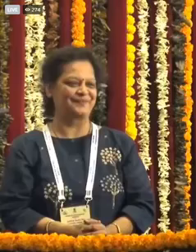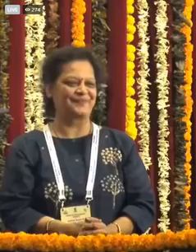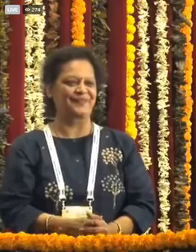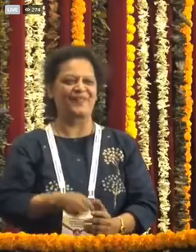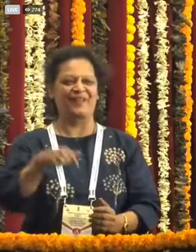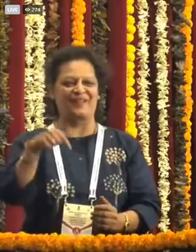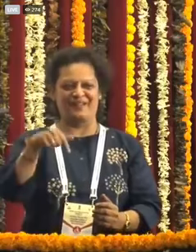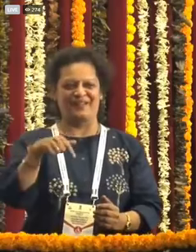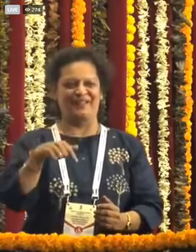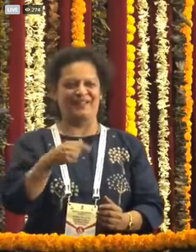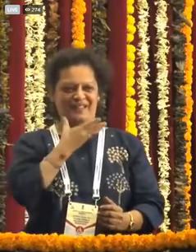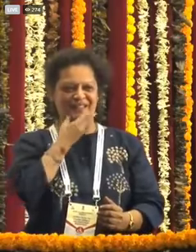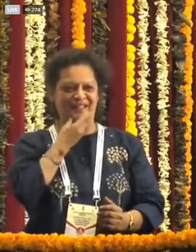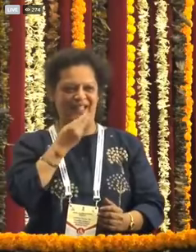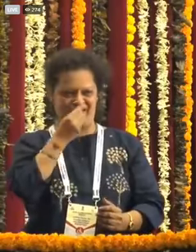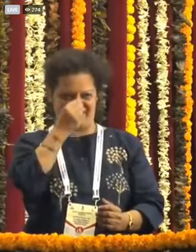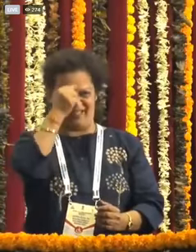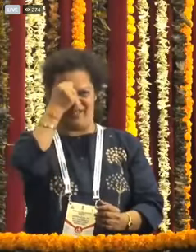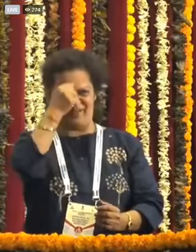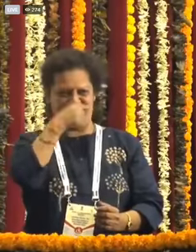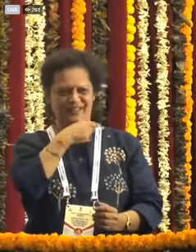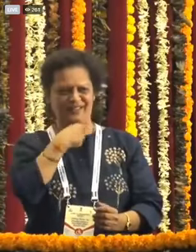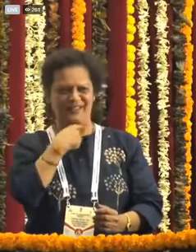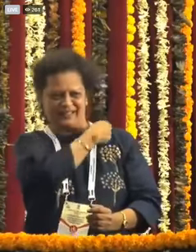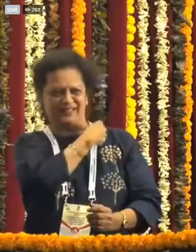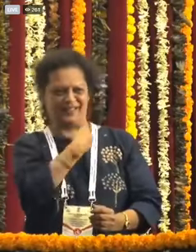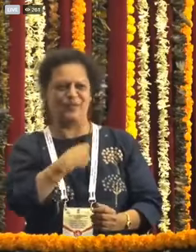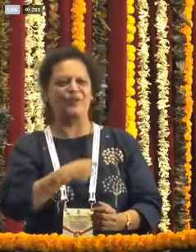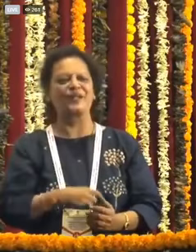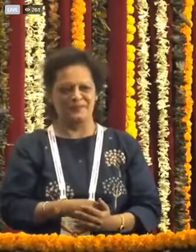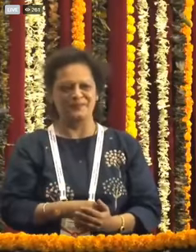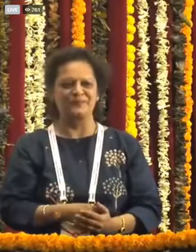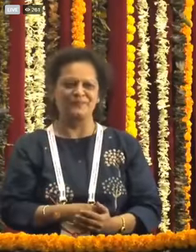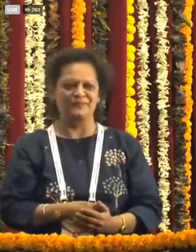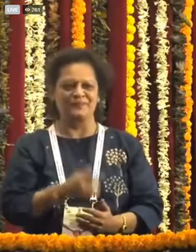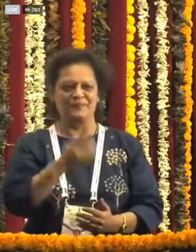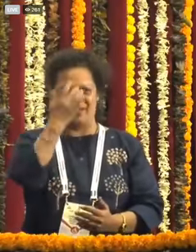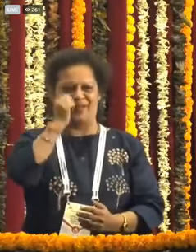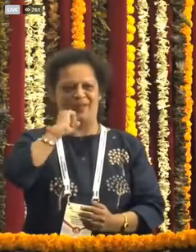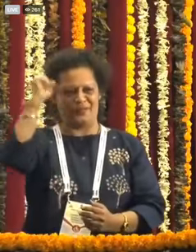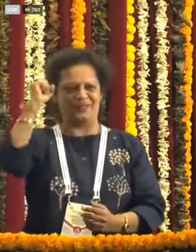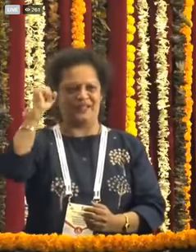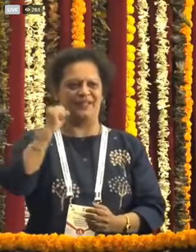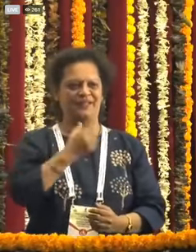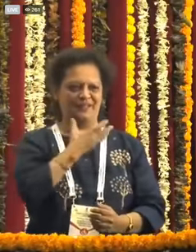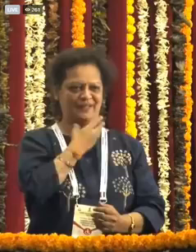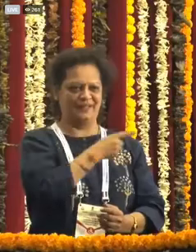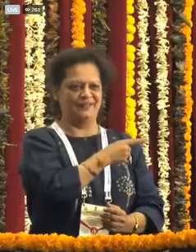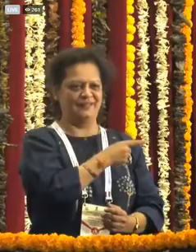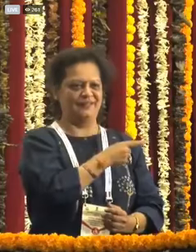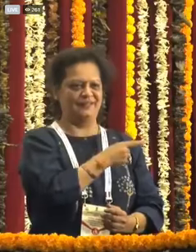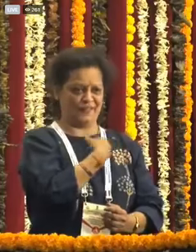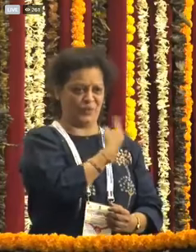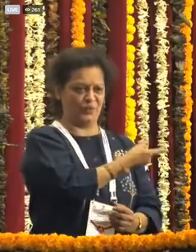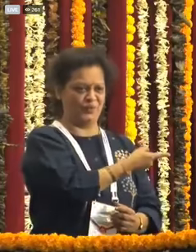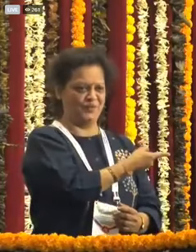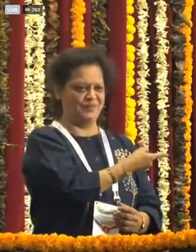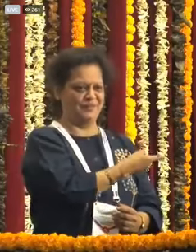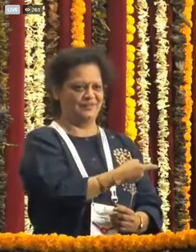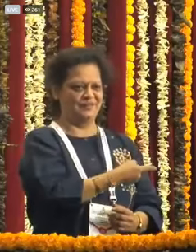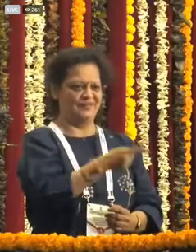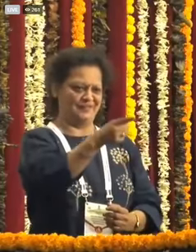आता हा विभाग जो आहे सामाजिक न्याय विभागाच्या माध्यम अंतर्गत येत होता, आता याचं स्वतंत्र मंत्रालय